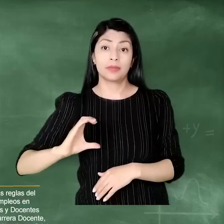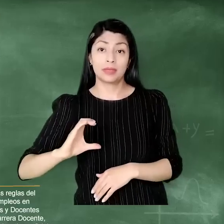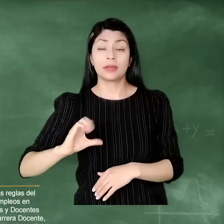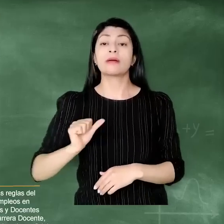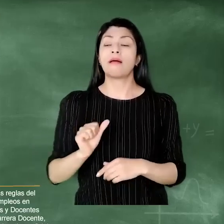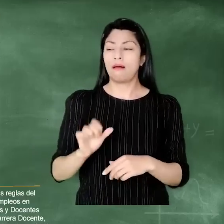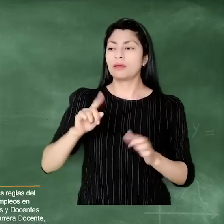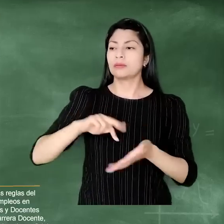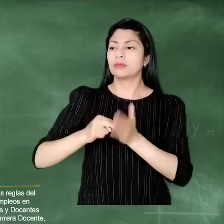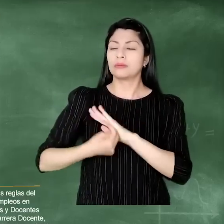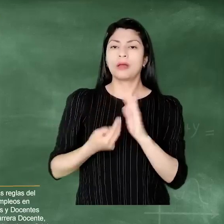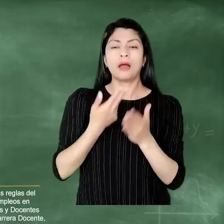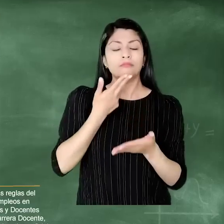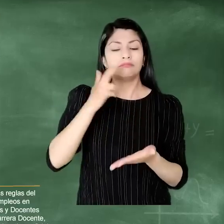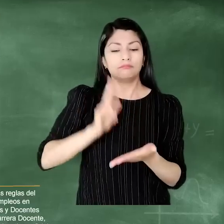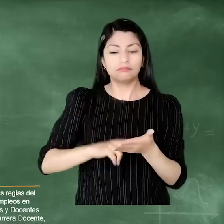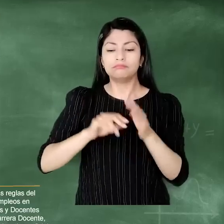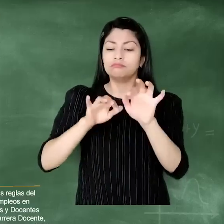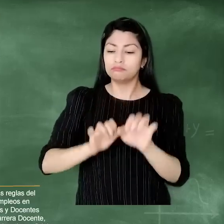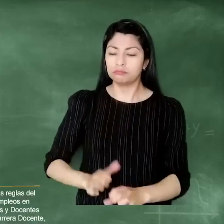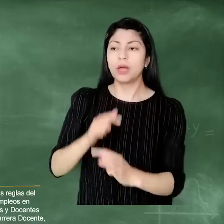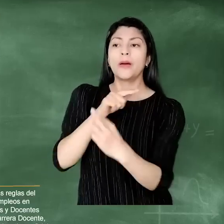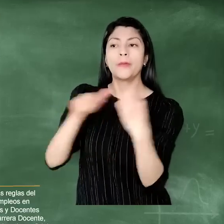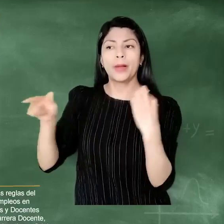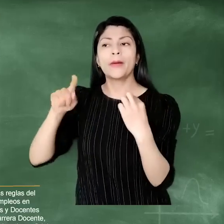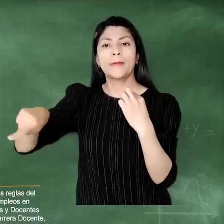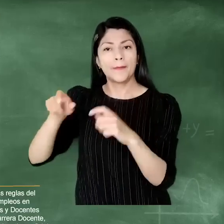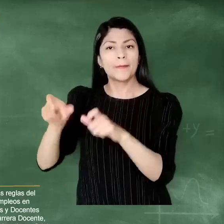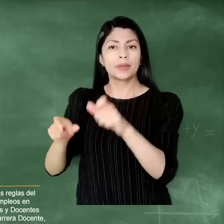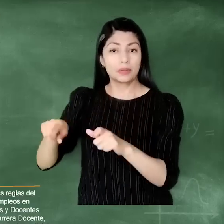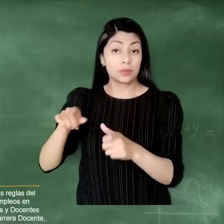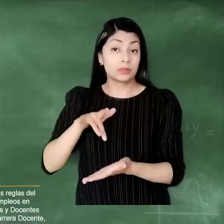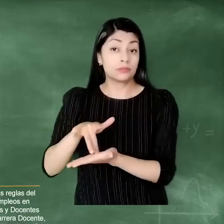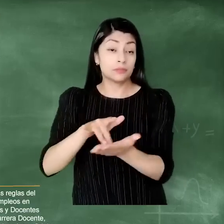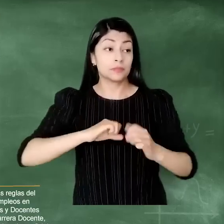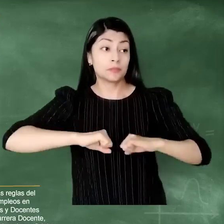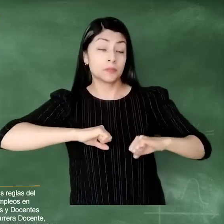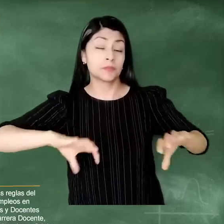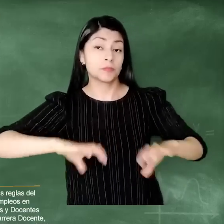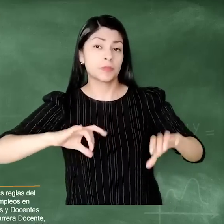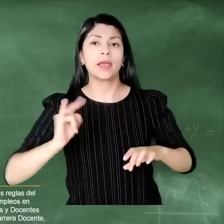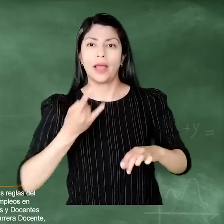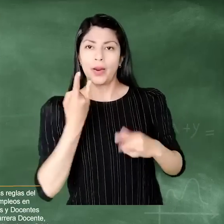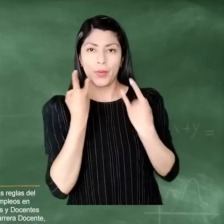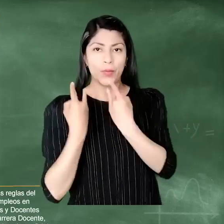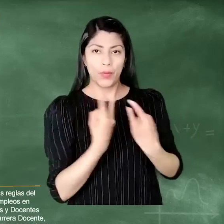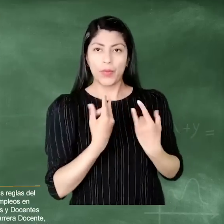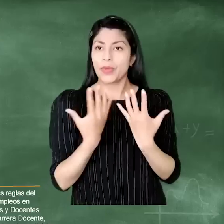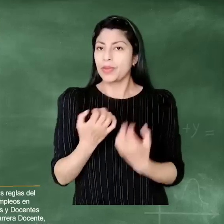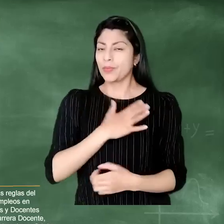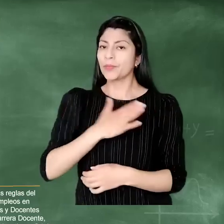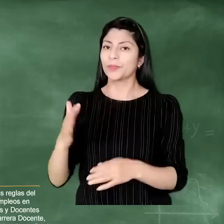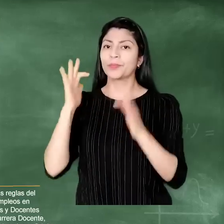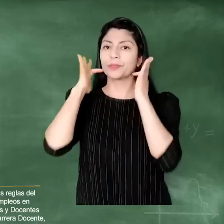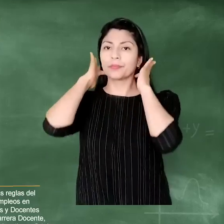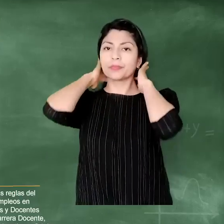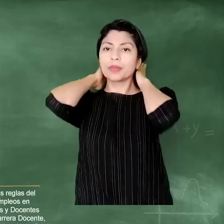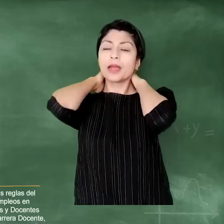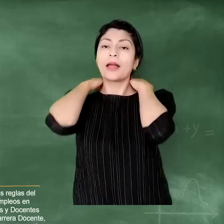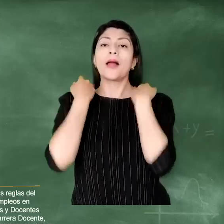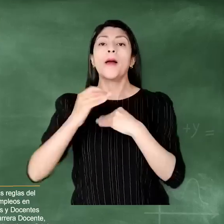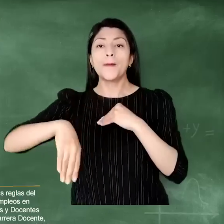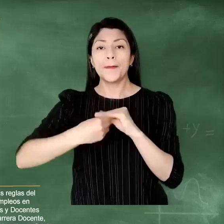del CEPACA, la comunicará por escrito a los interesados para que intervengan en la misma. Asimismo,